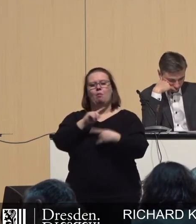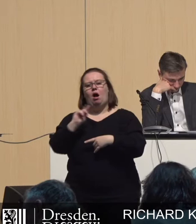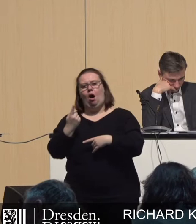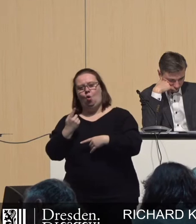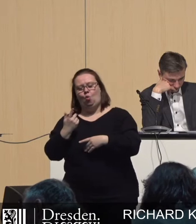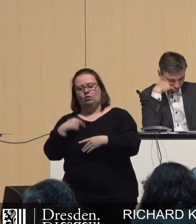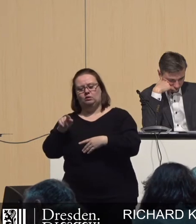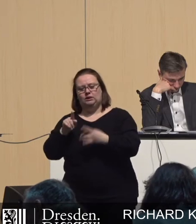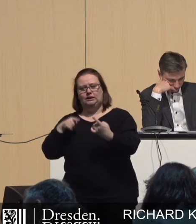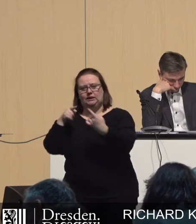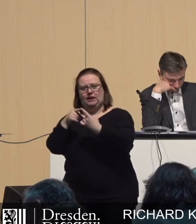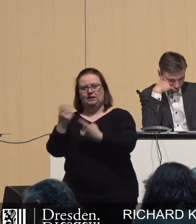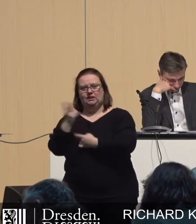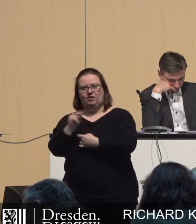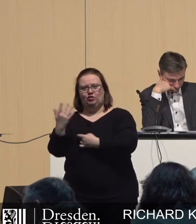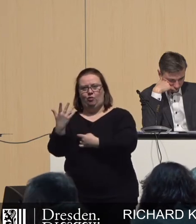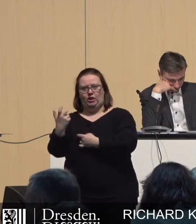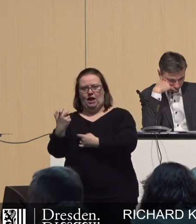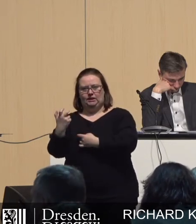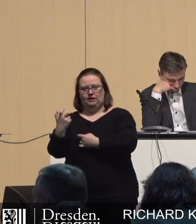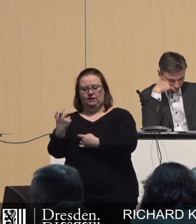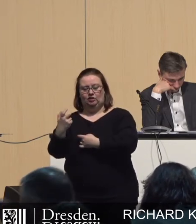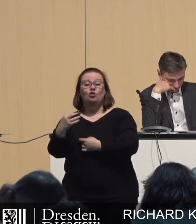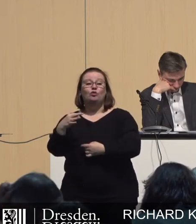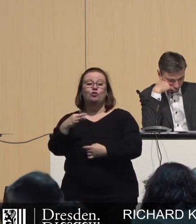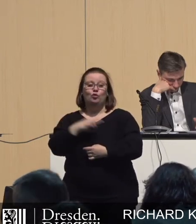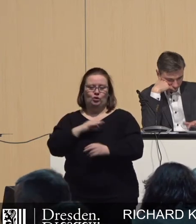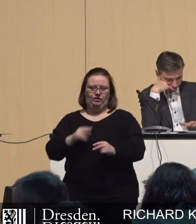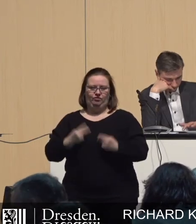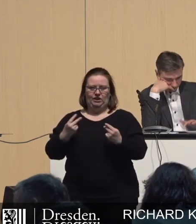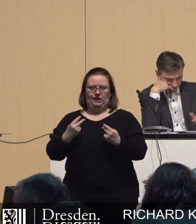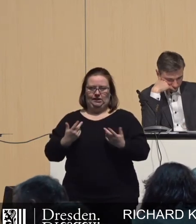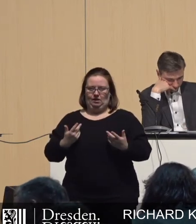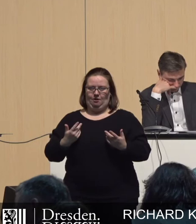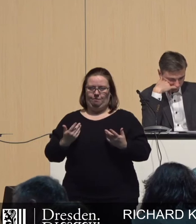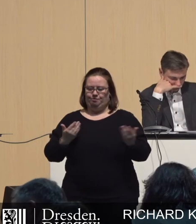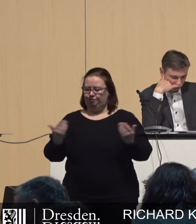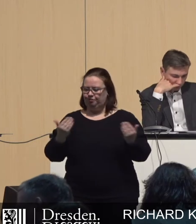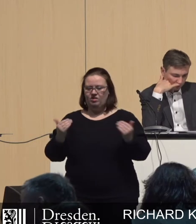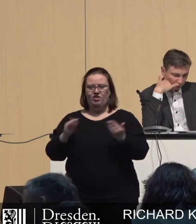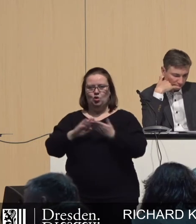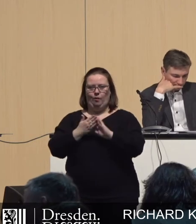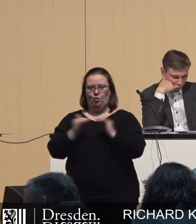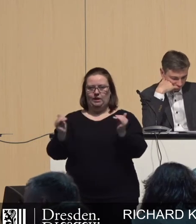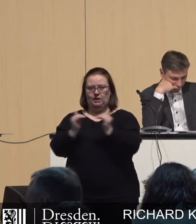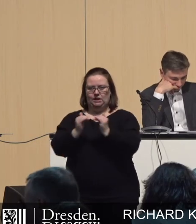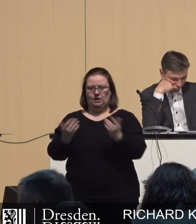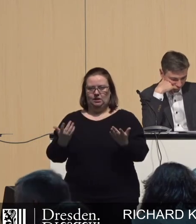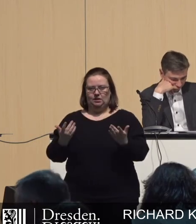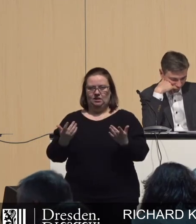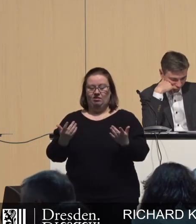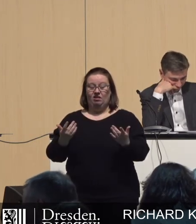das Zieldatum 2035 angeht. Das ist für meine Fraktion an der Stelle ein zentraler Punkt, denn ich halte es